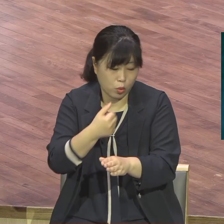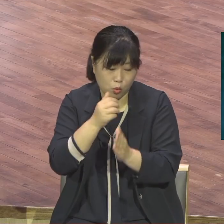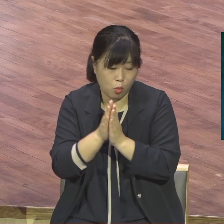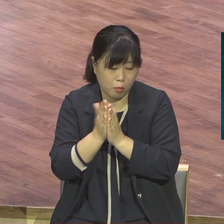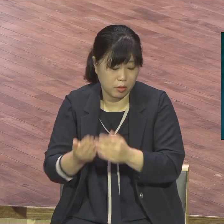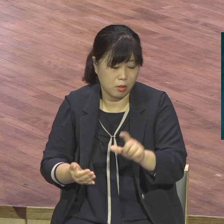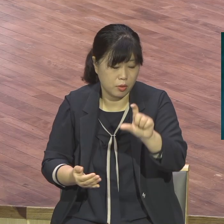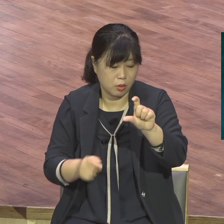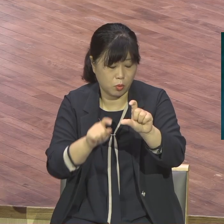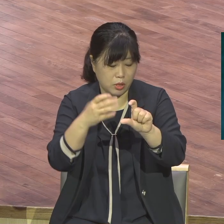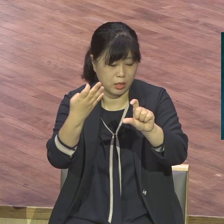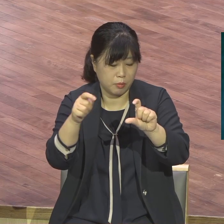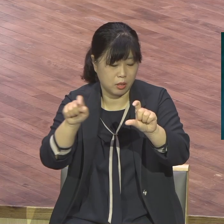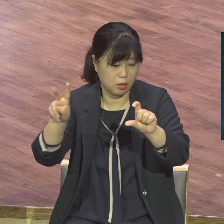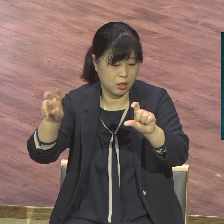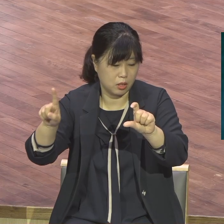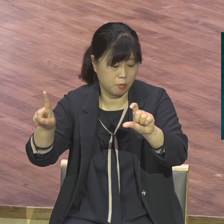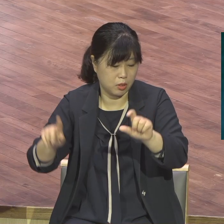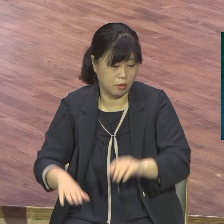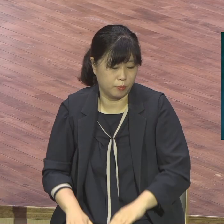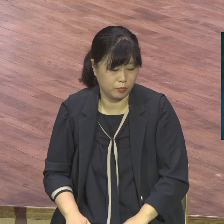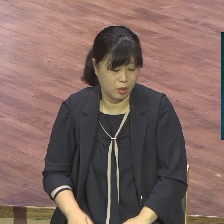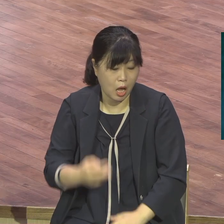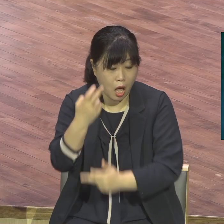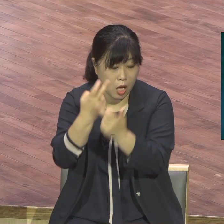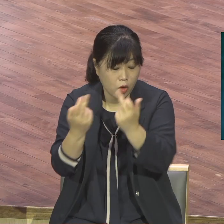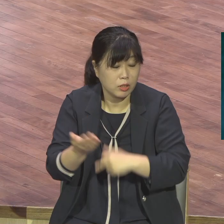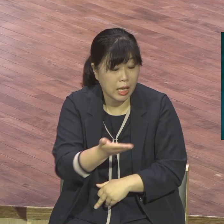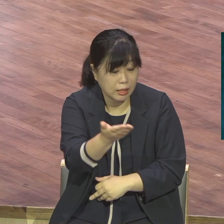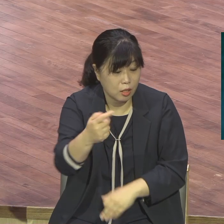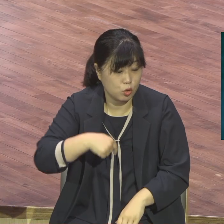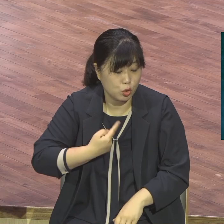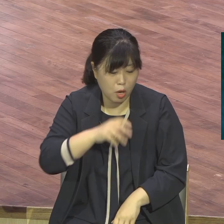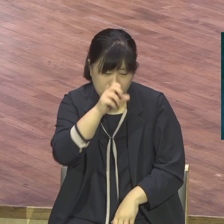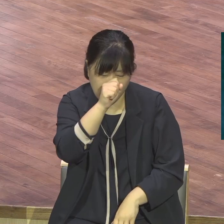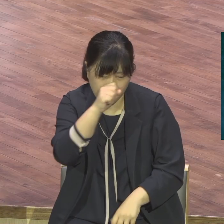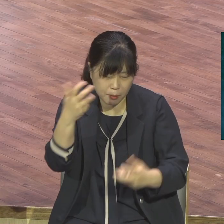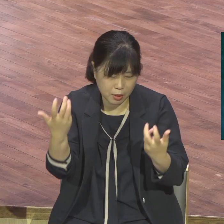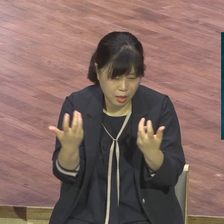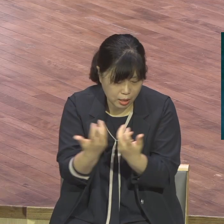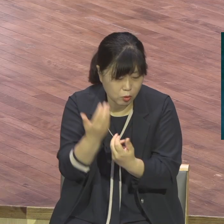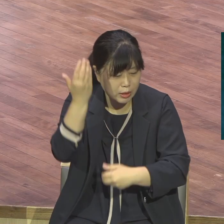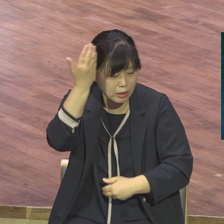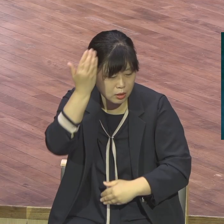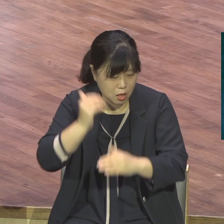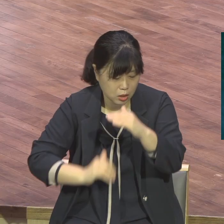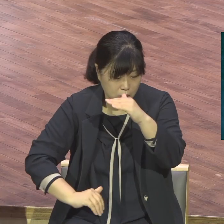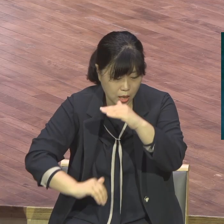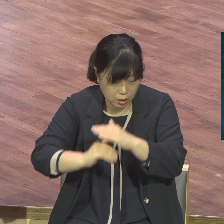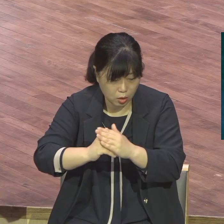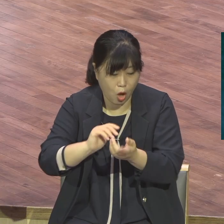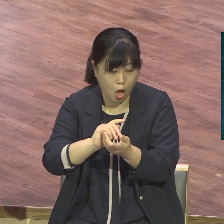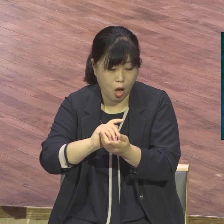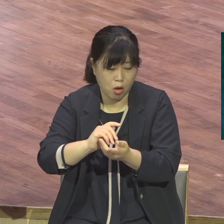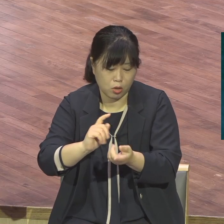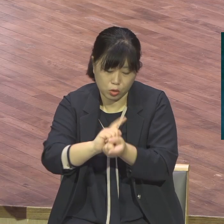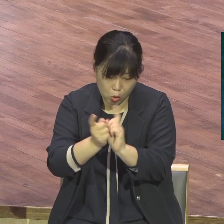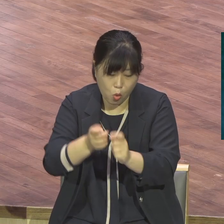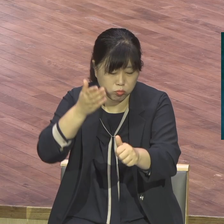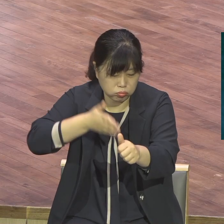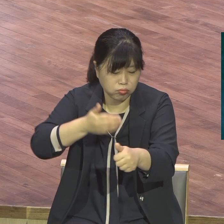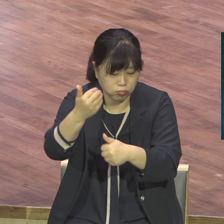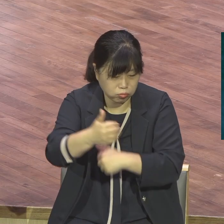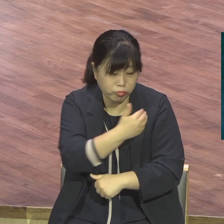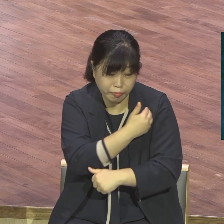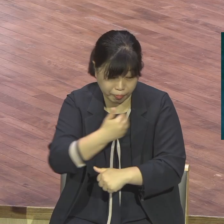34절에서 21절입니다. 내 형제들아, 너희가 스스로 선함이 가득하고 모든 지식에 차서 능히